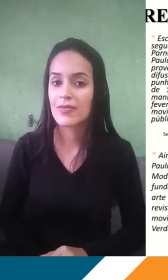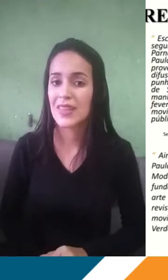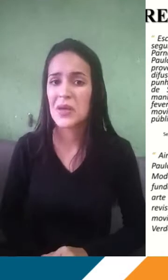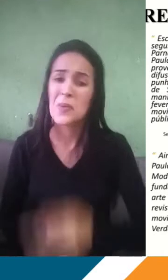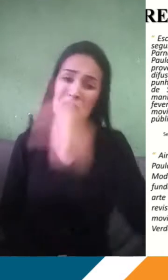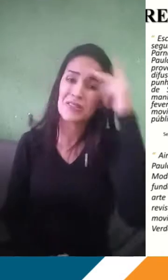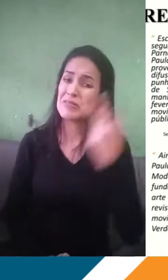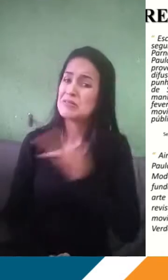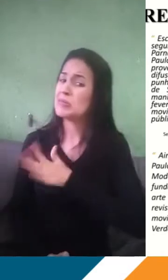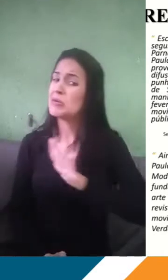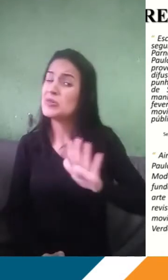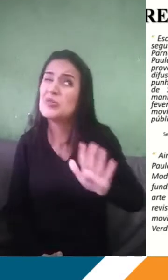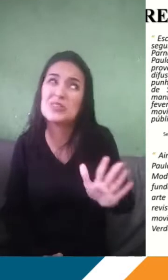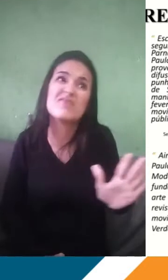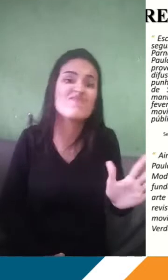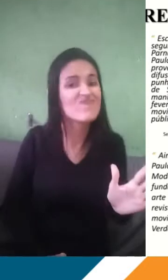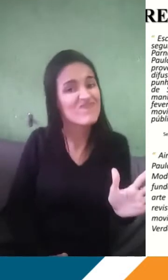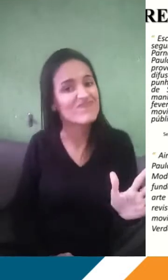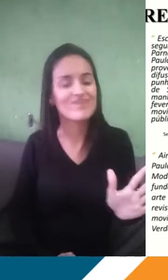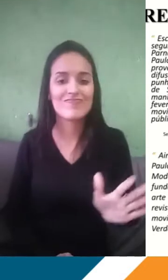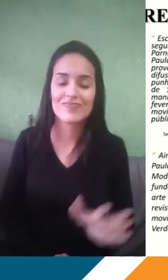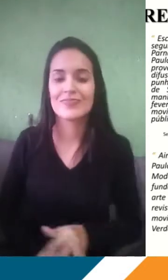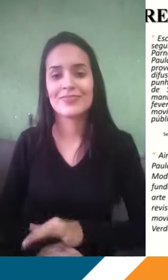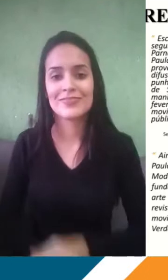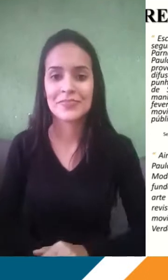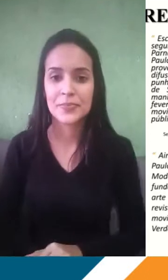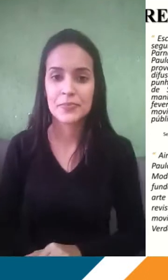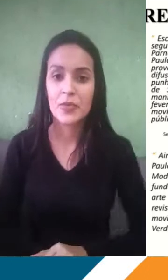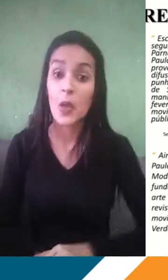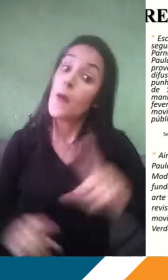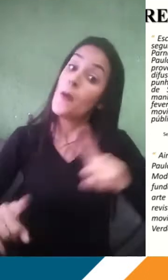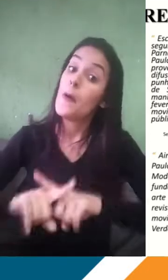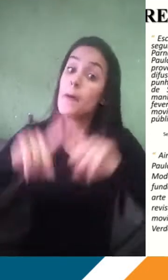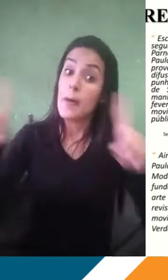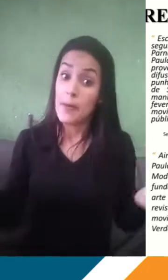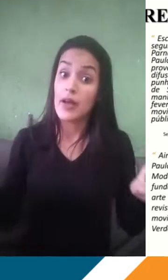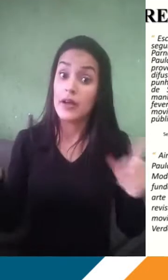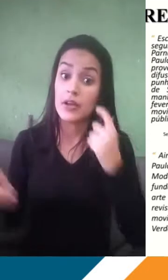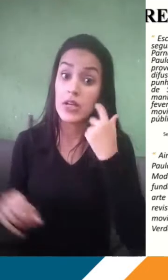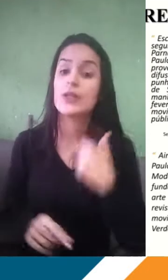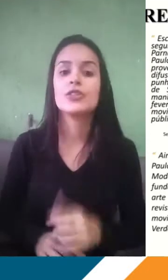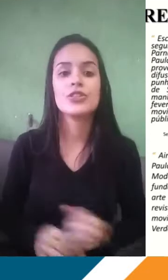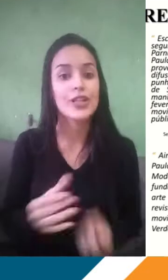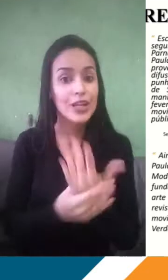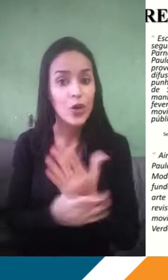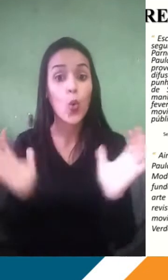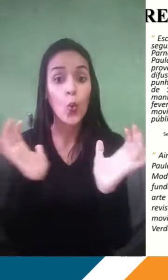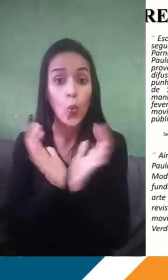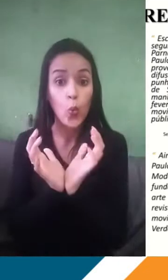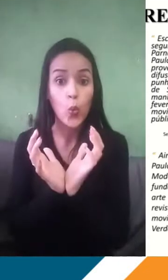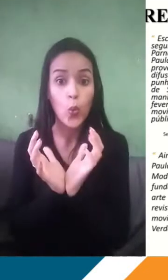do país. Entretanto, ela possibilitou a consolidação de grupos modernistas e a publicação de